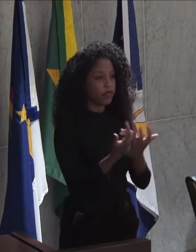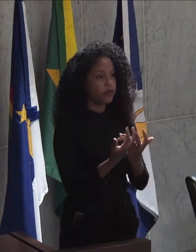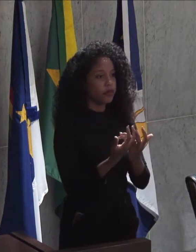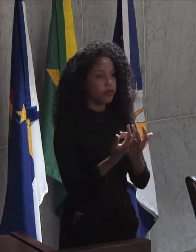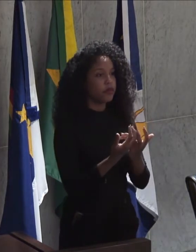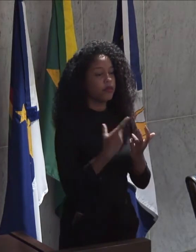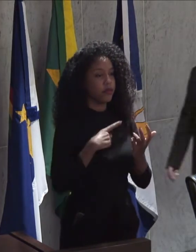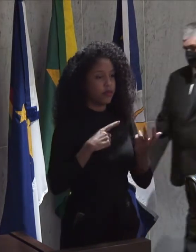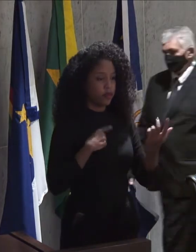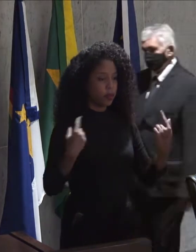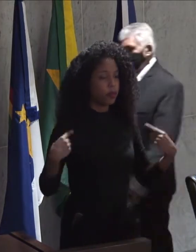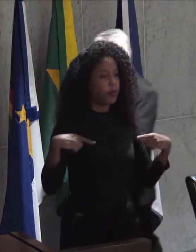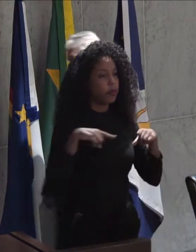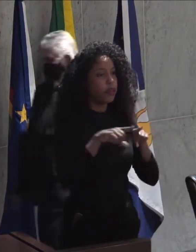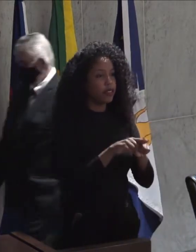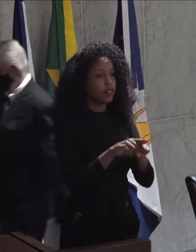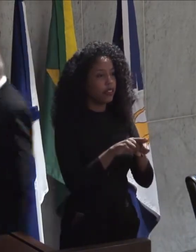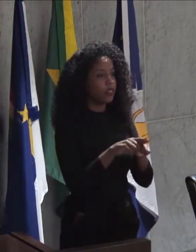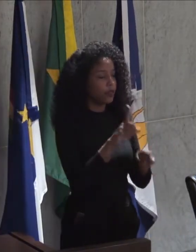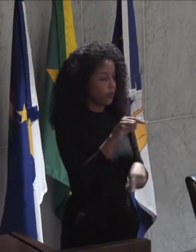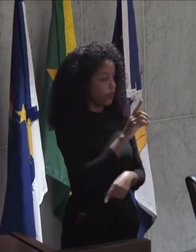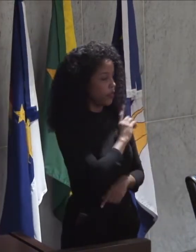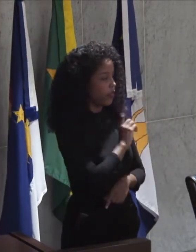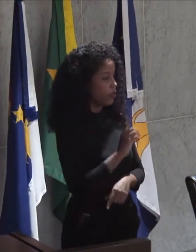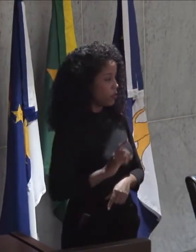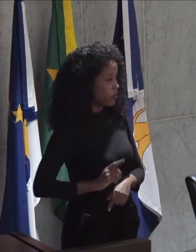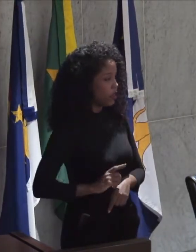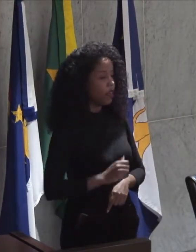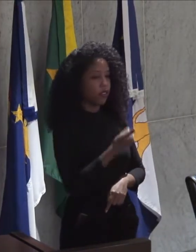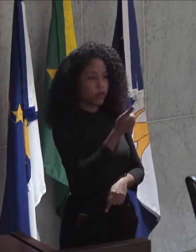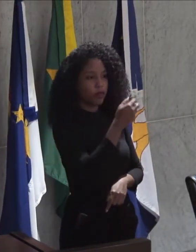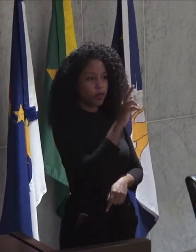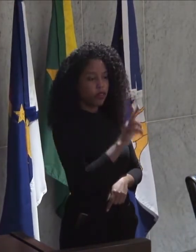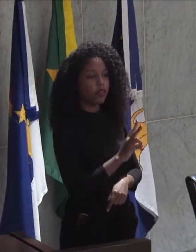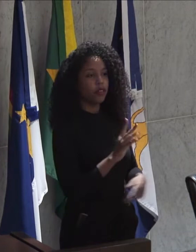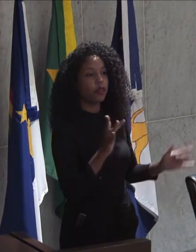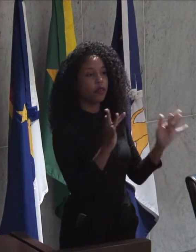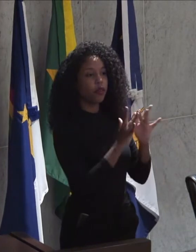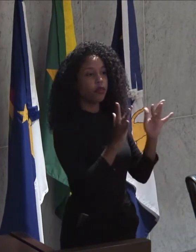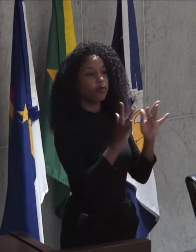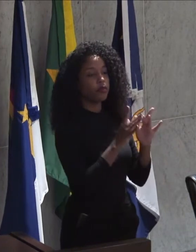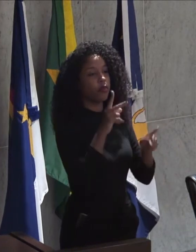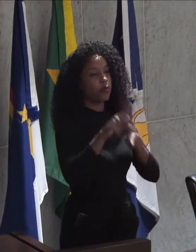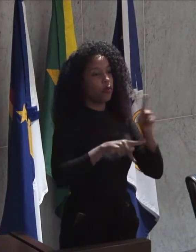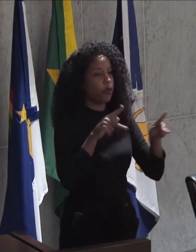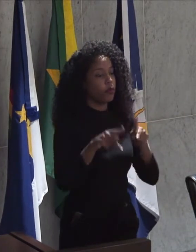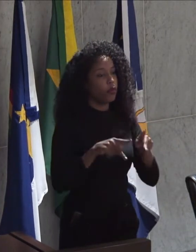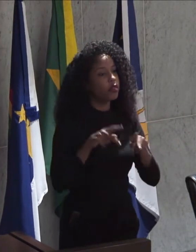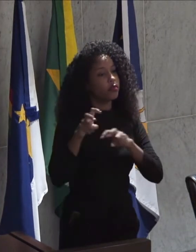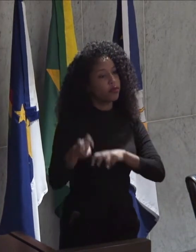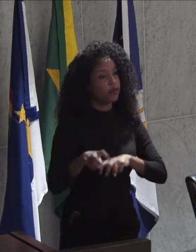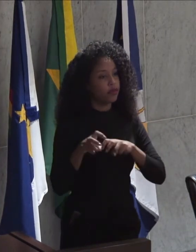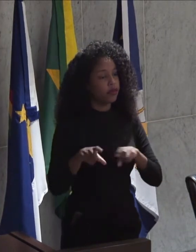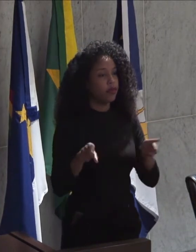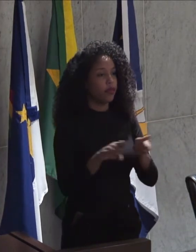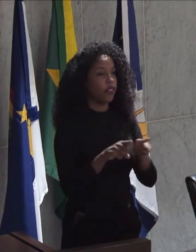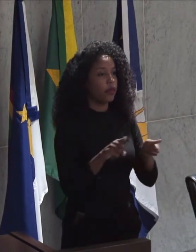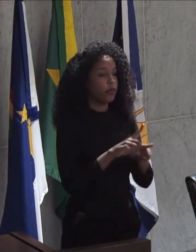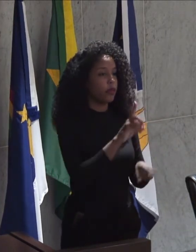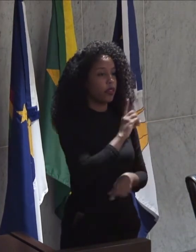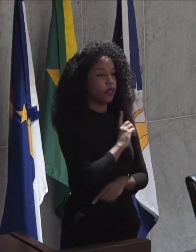sua parceria como deputado de primeira hora do povo do campo e também do nosso deputado